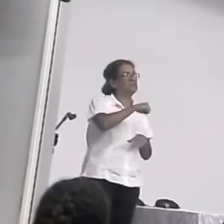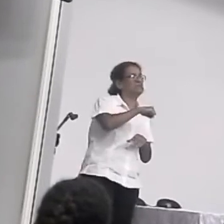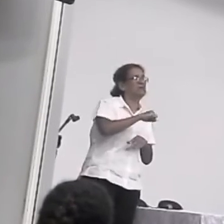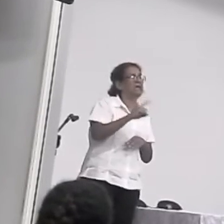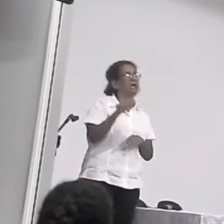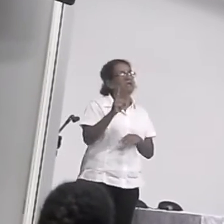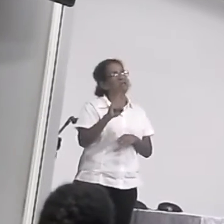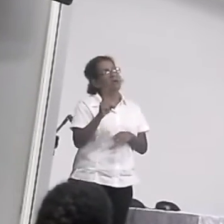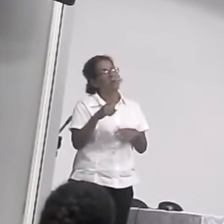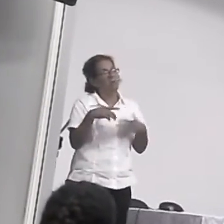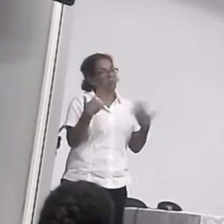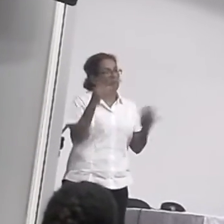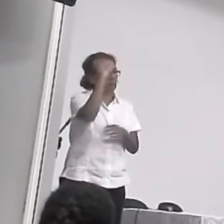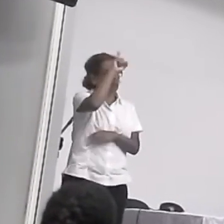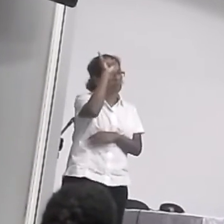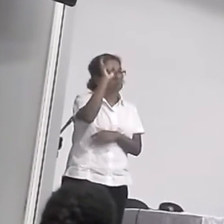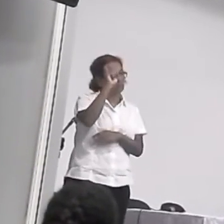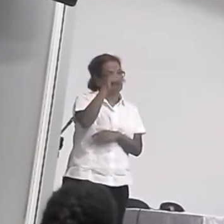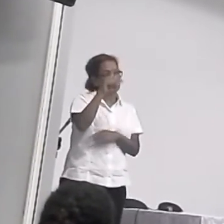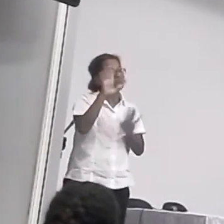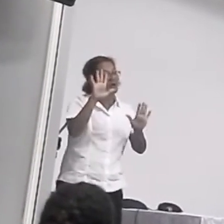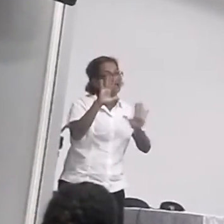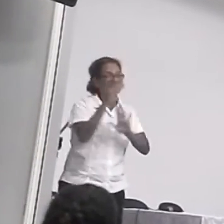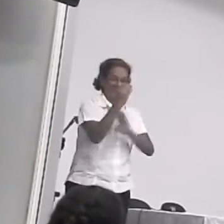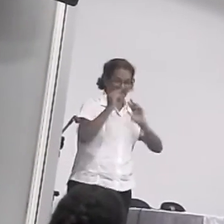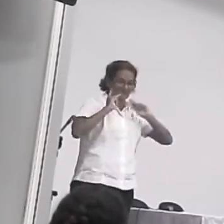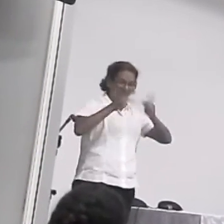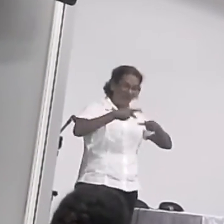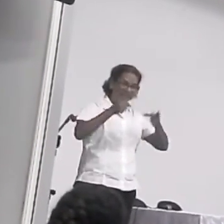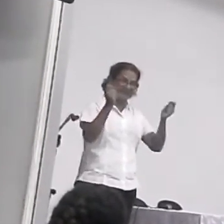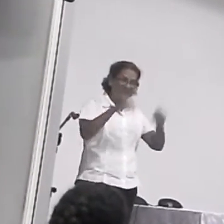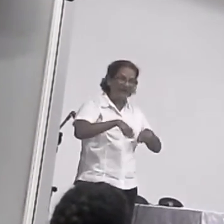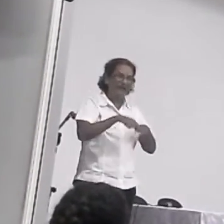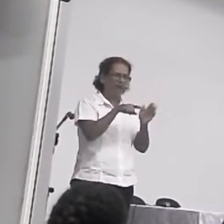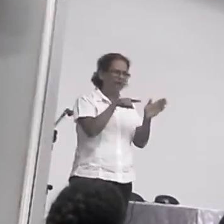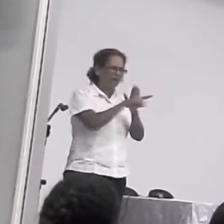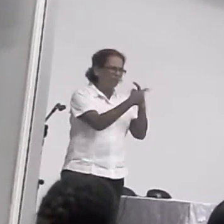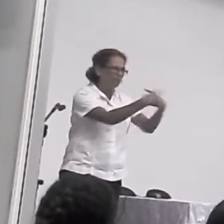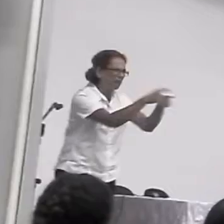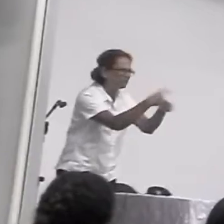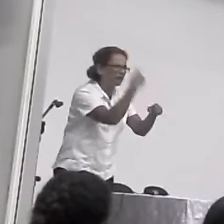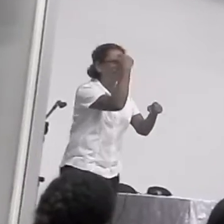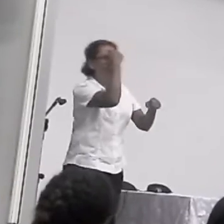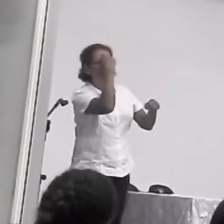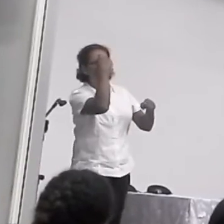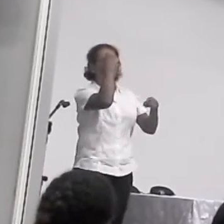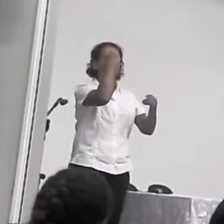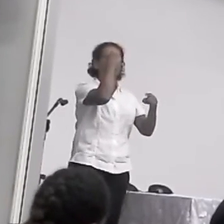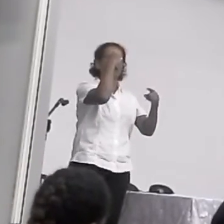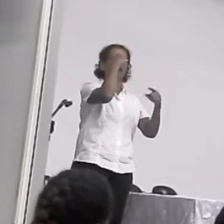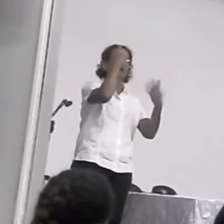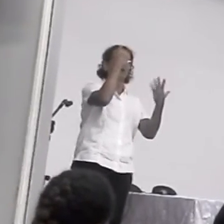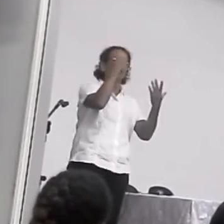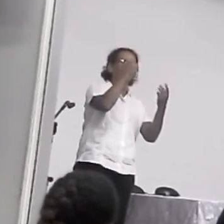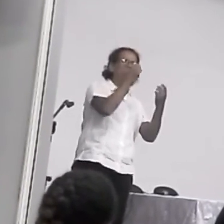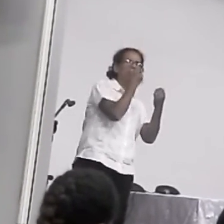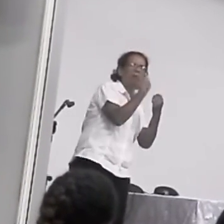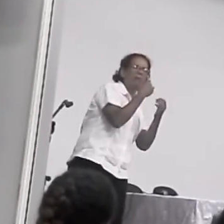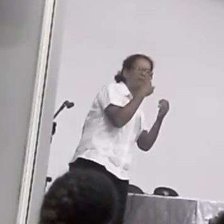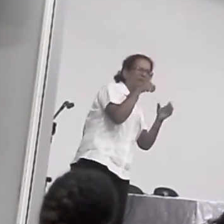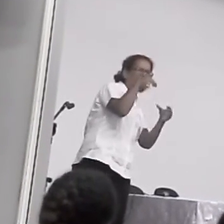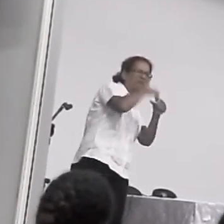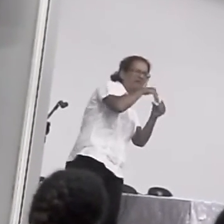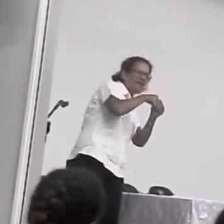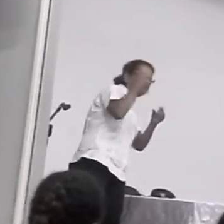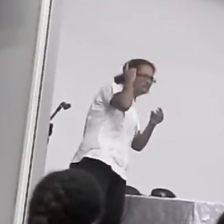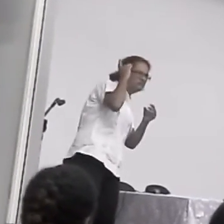problemas típicos que as ciências humanas resolvem. Então, eu acho que a tarefa básica